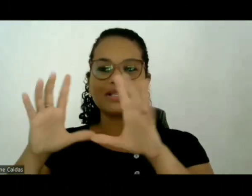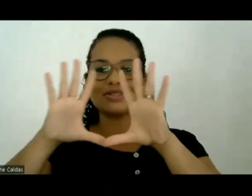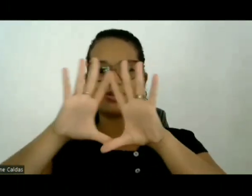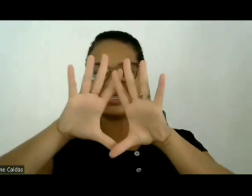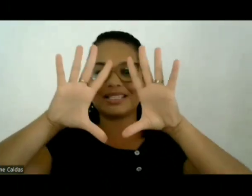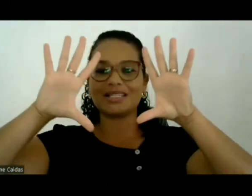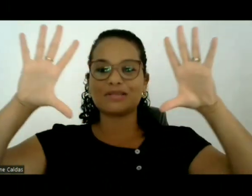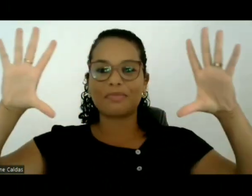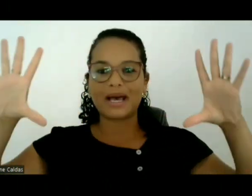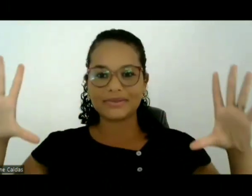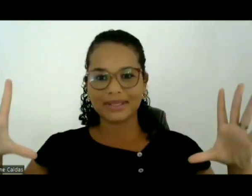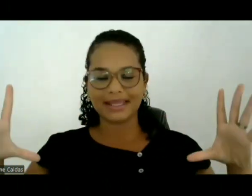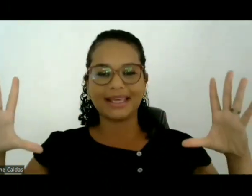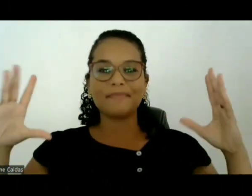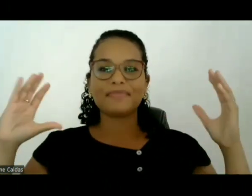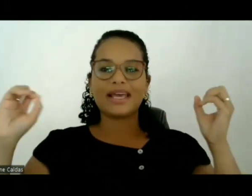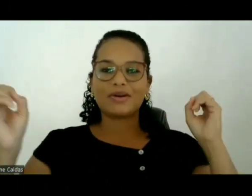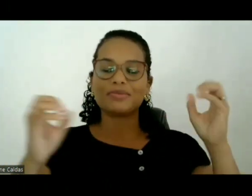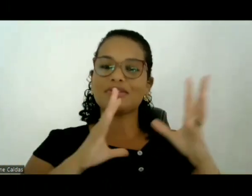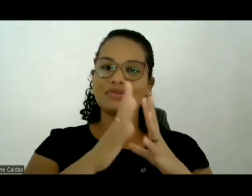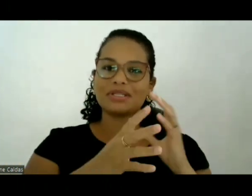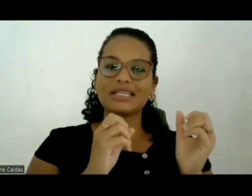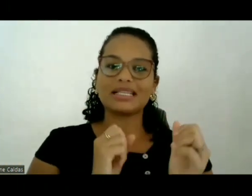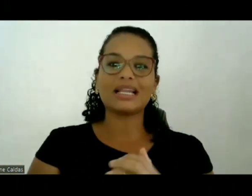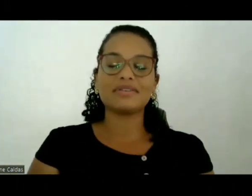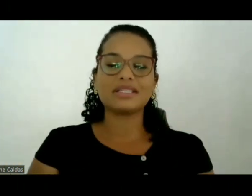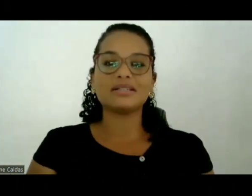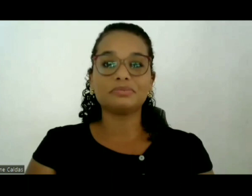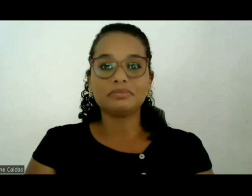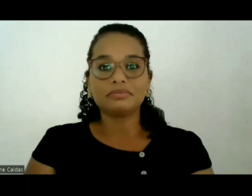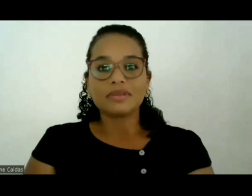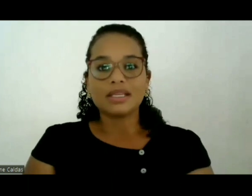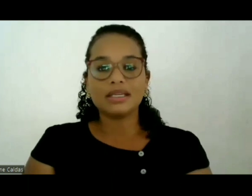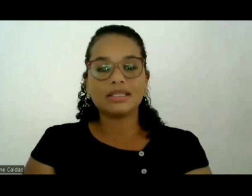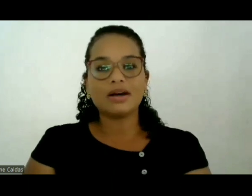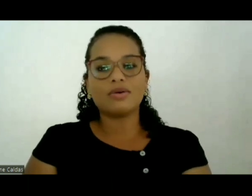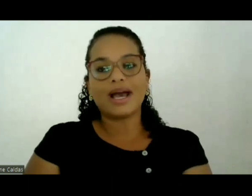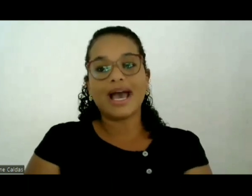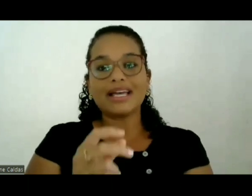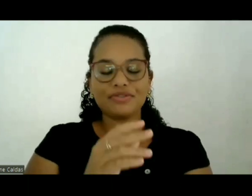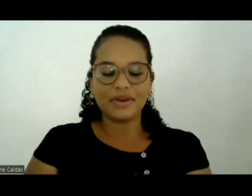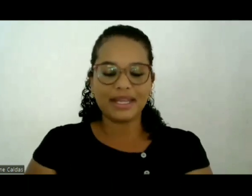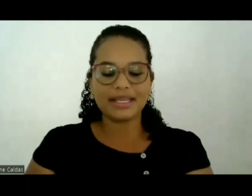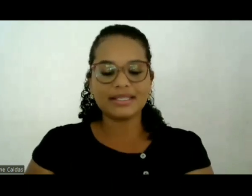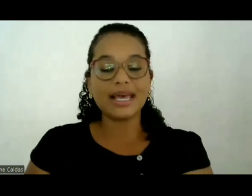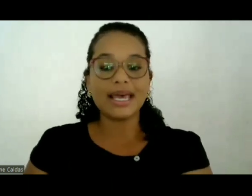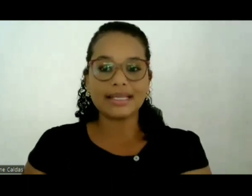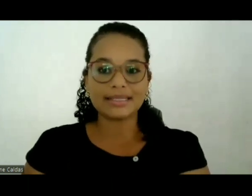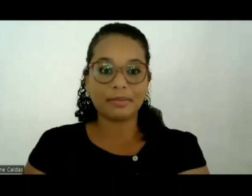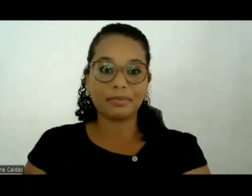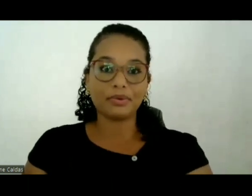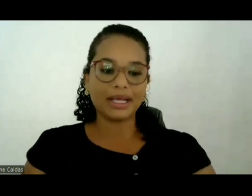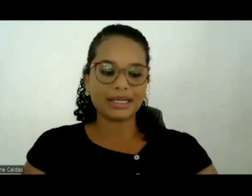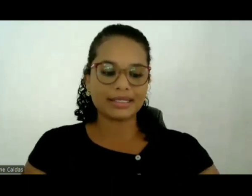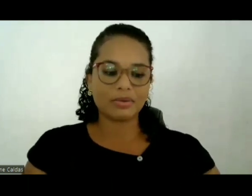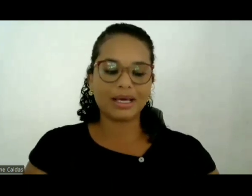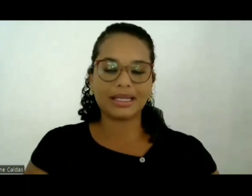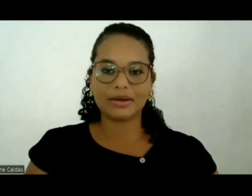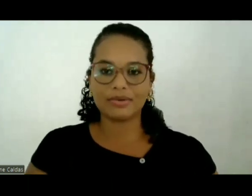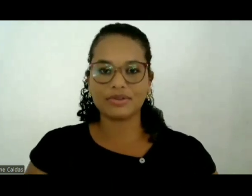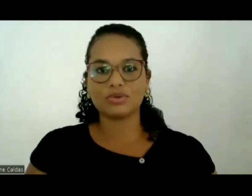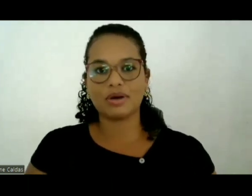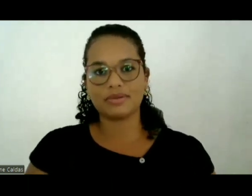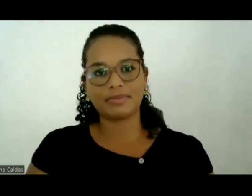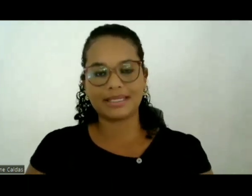as informações, esse espaço aqui é como se fosse essa televisão. Então, a diferença é essa. Por ela ser